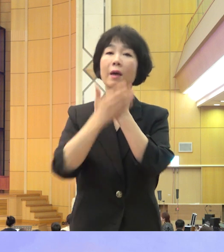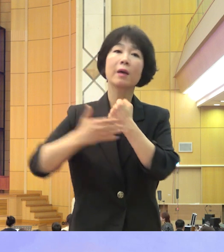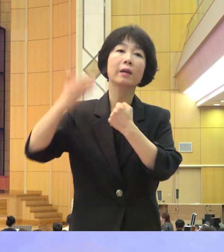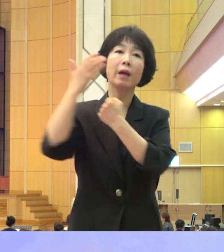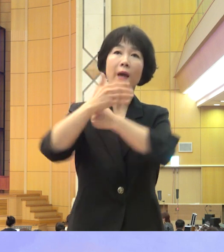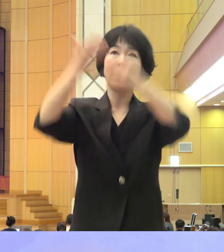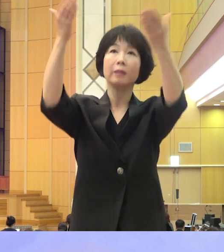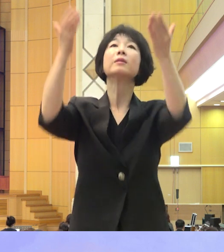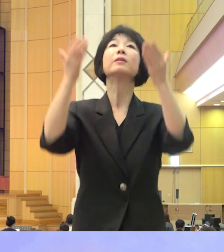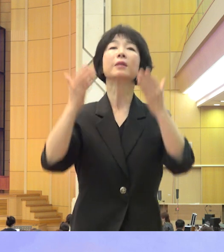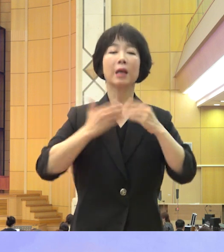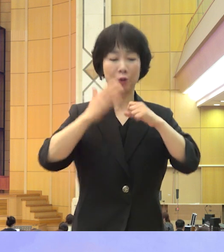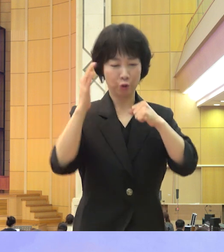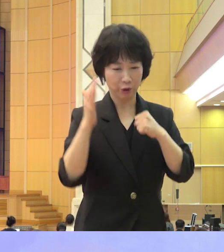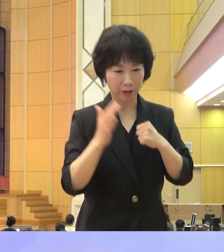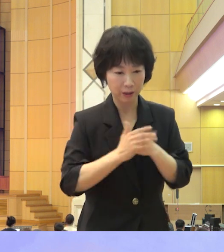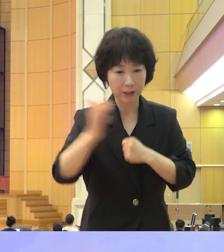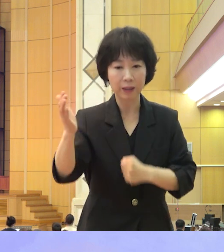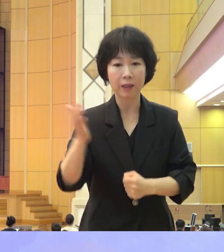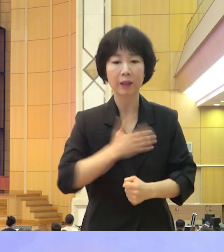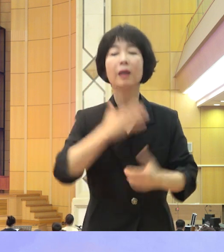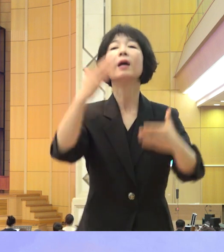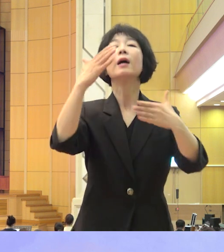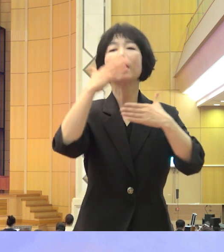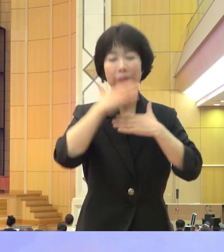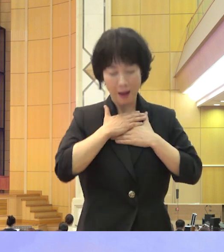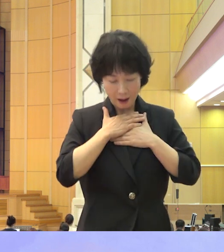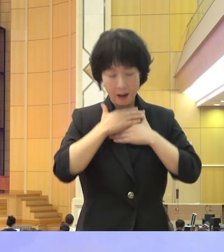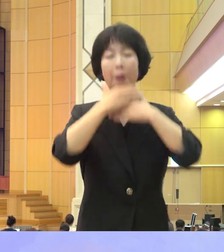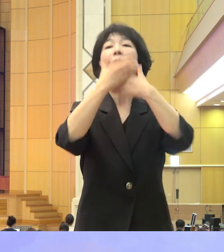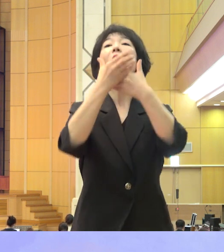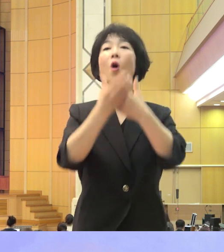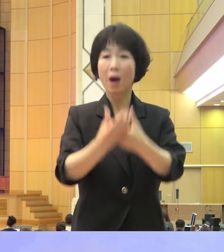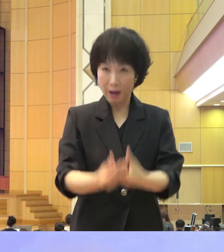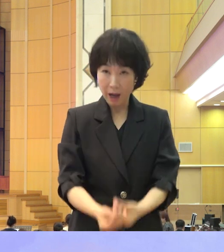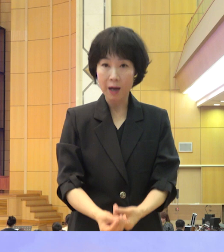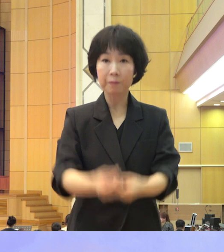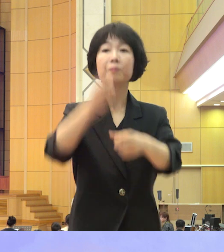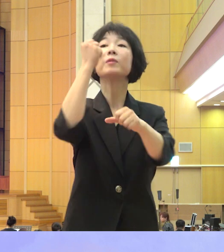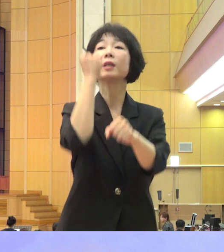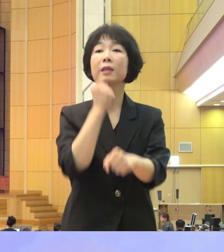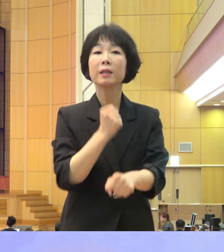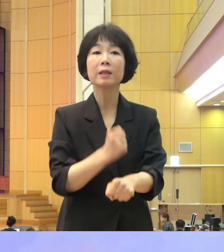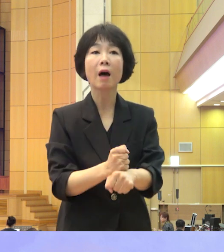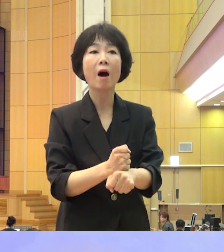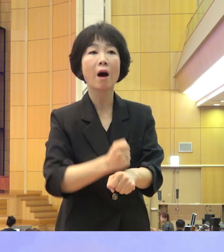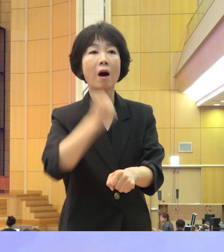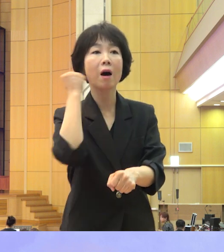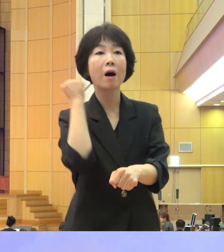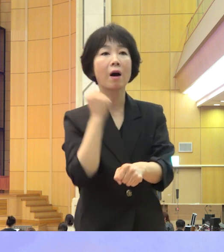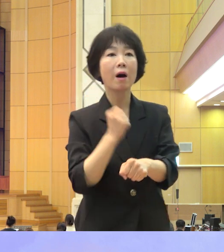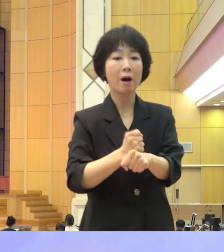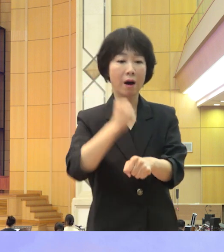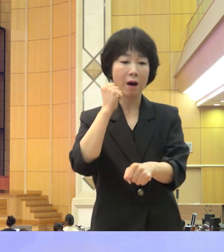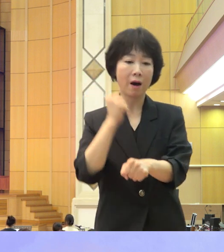주님 내게 은혜 주시니 나 평안합니다.